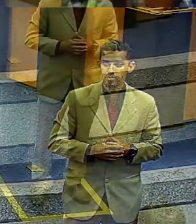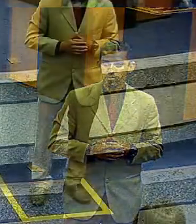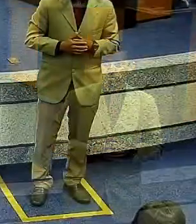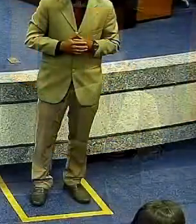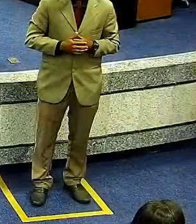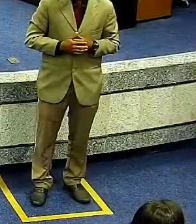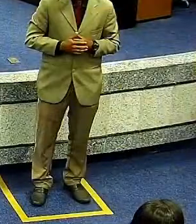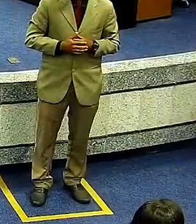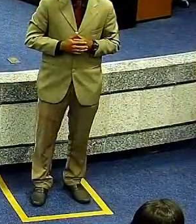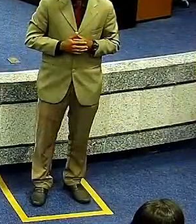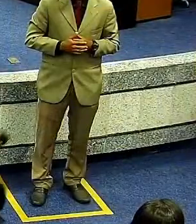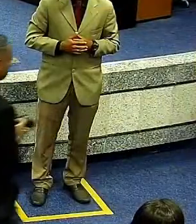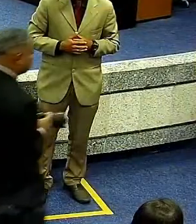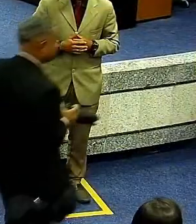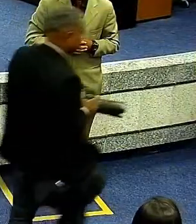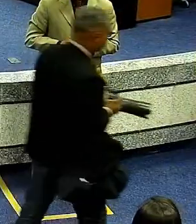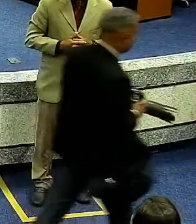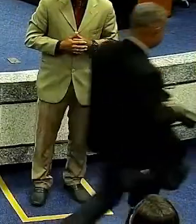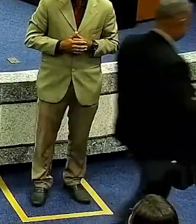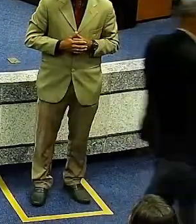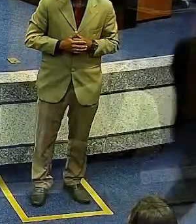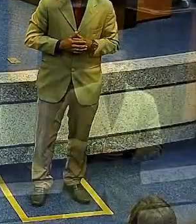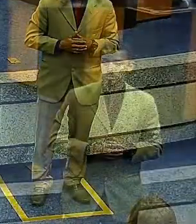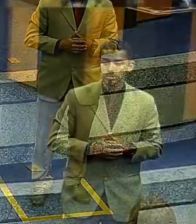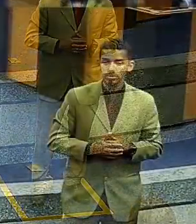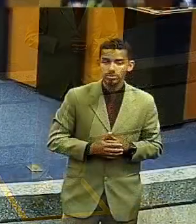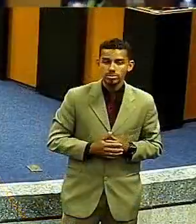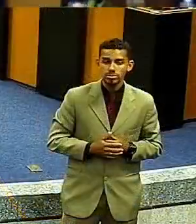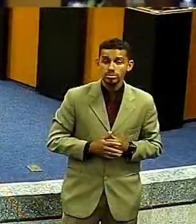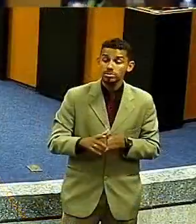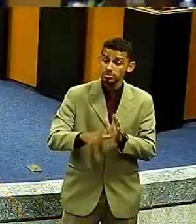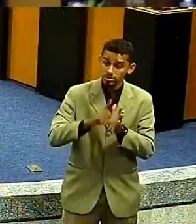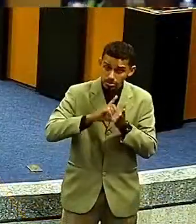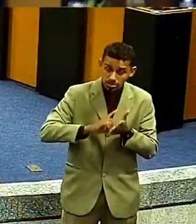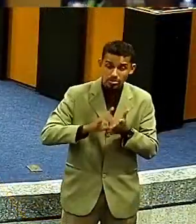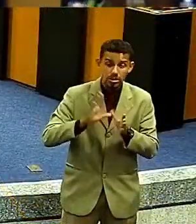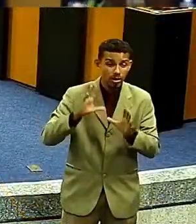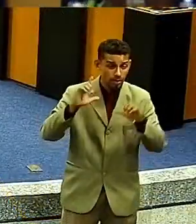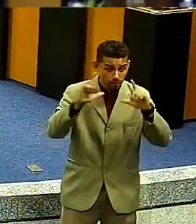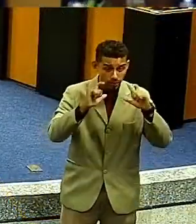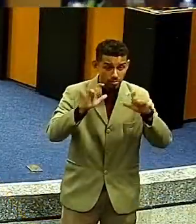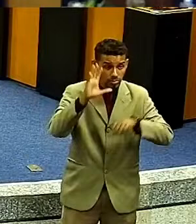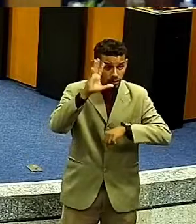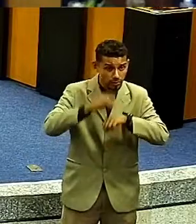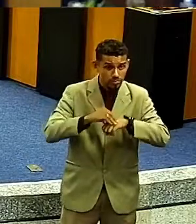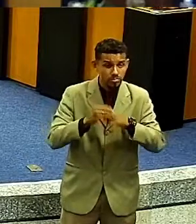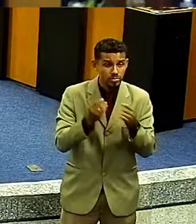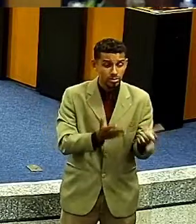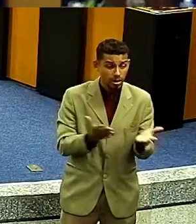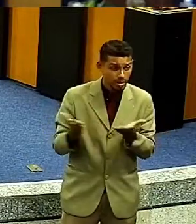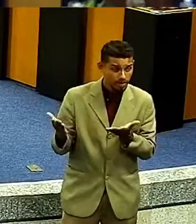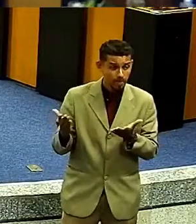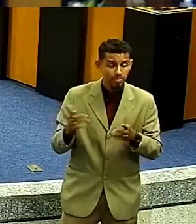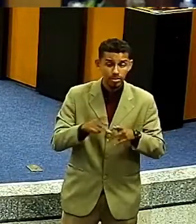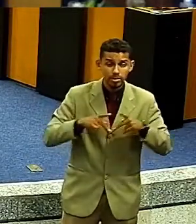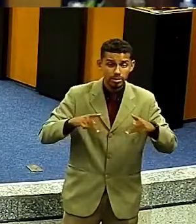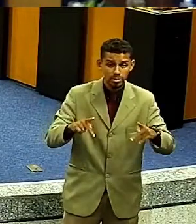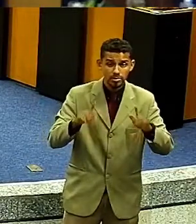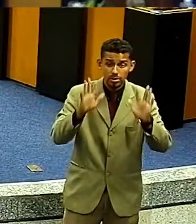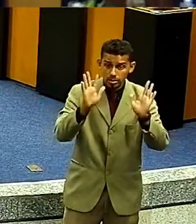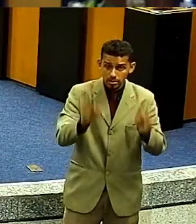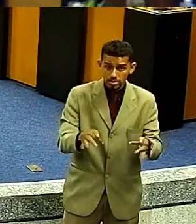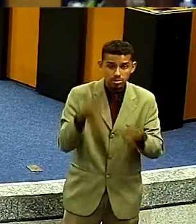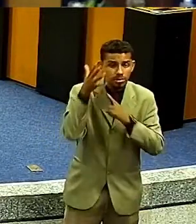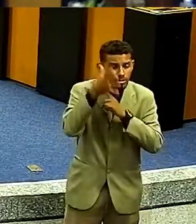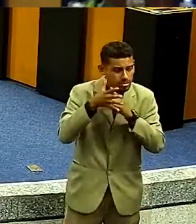presença antes de fazermos a foto oficial vamos passar a palavra para o desembargador encerrar